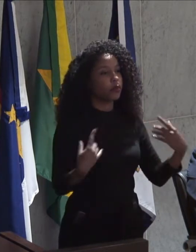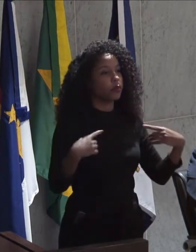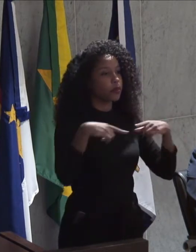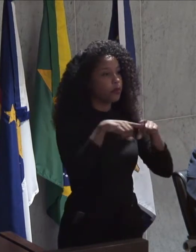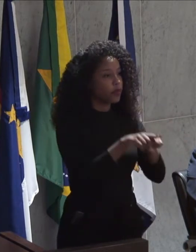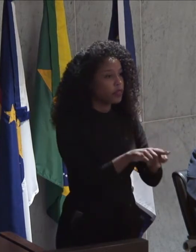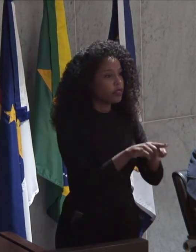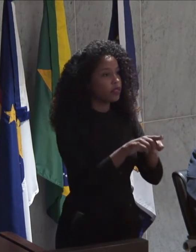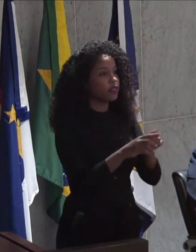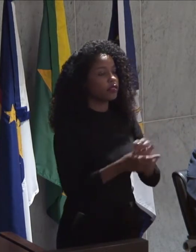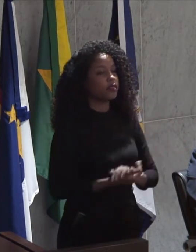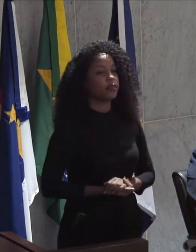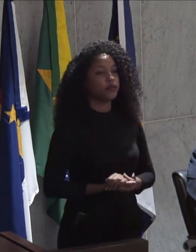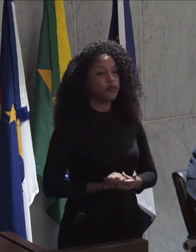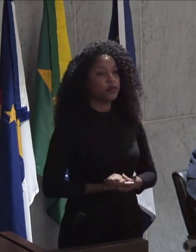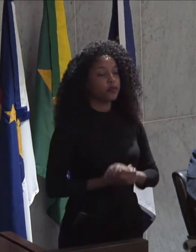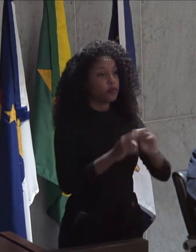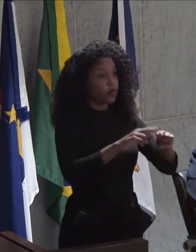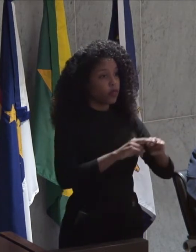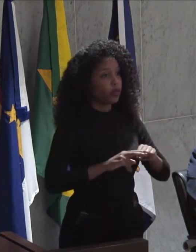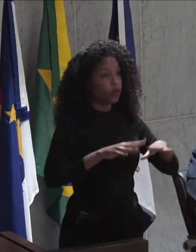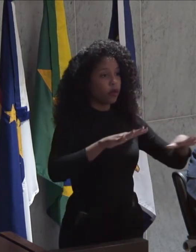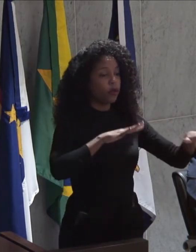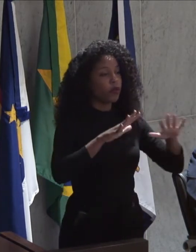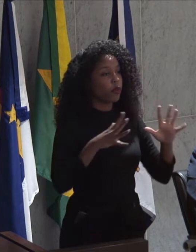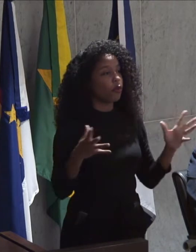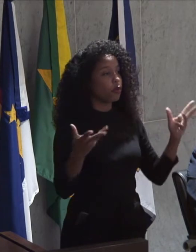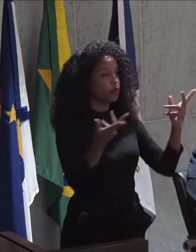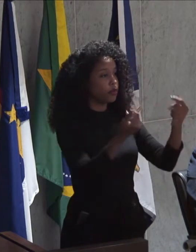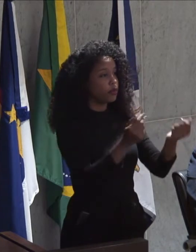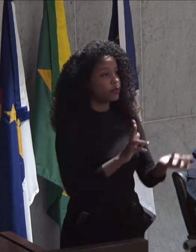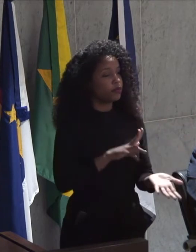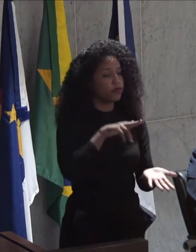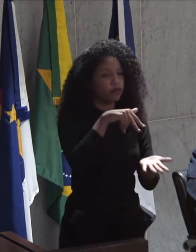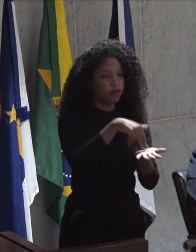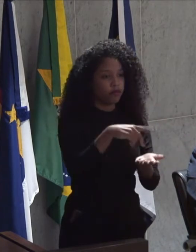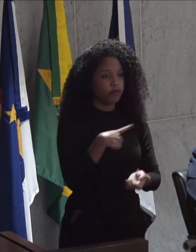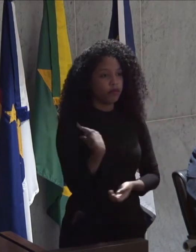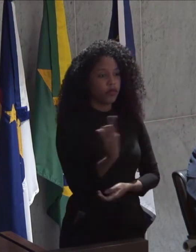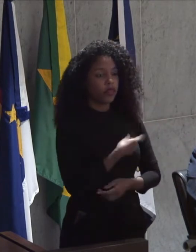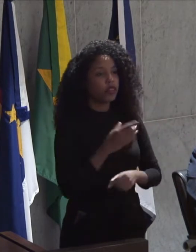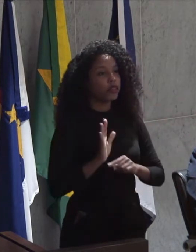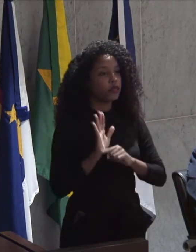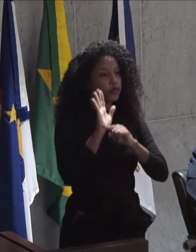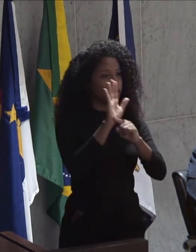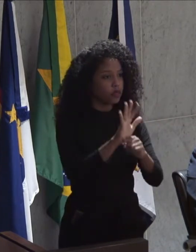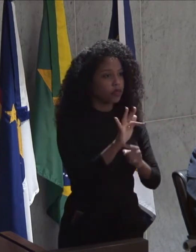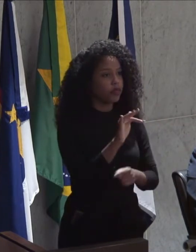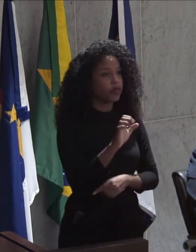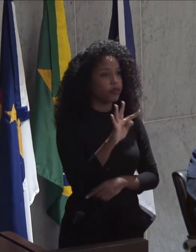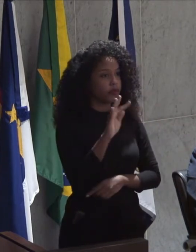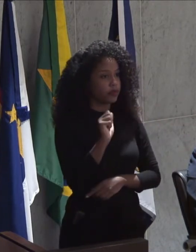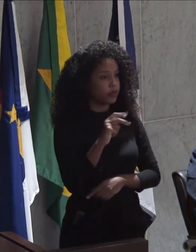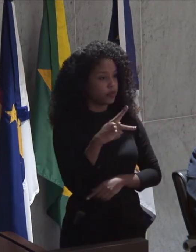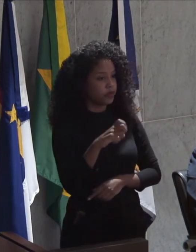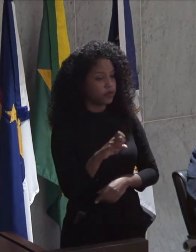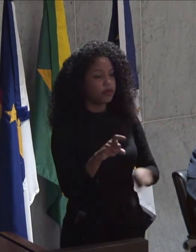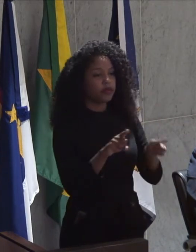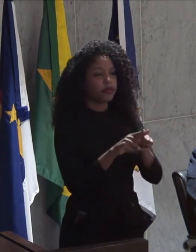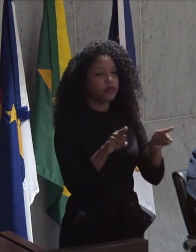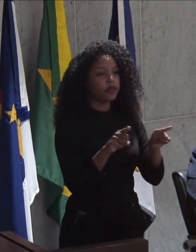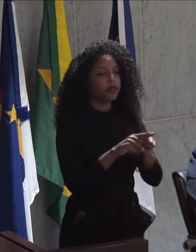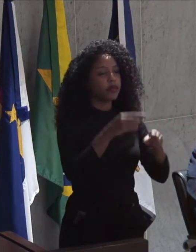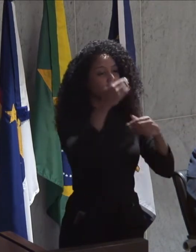CUT, por mobilizar todos aqui presentes, todas as nossas assessorias da FETAP. Quero também aqui